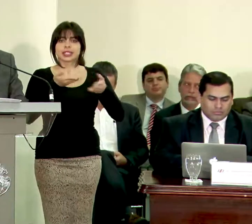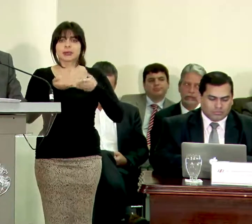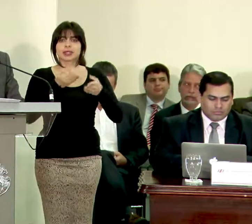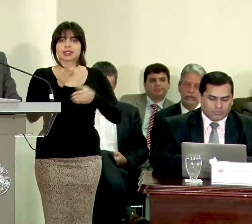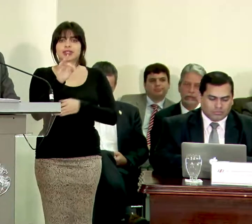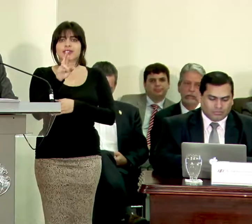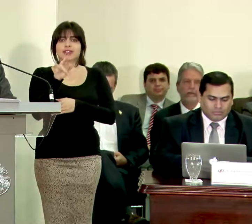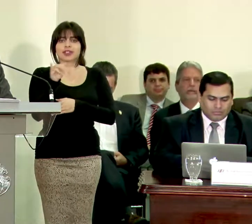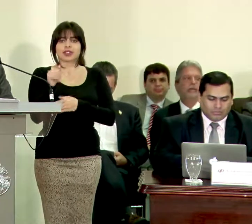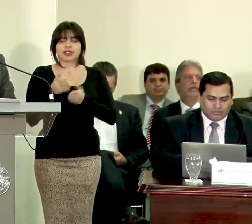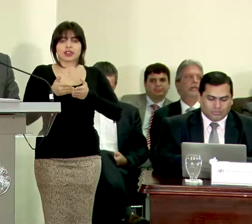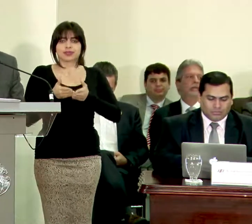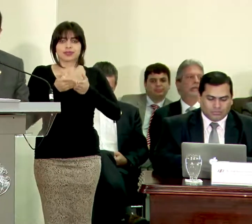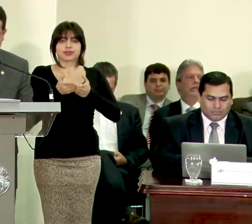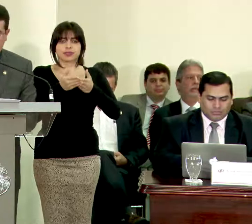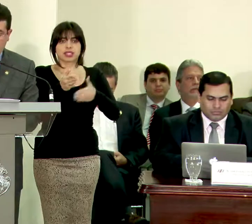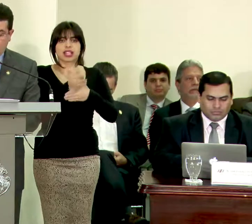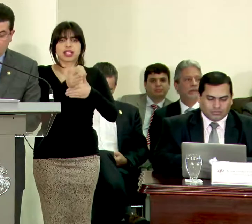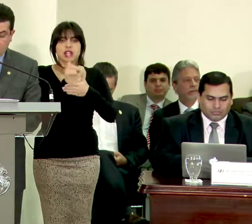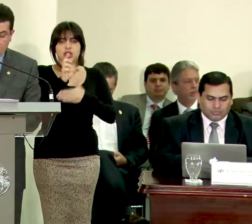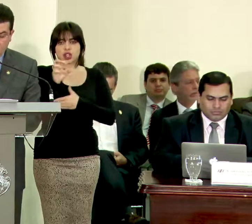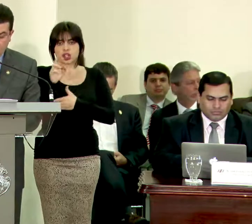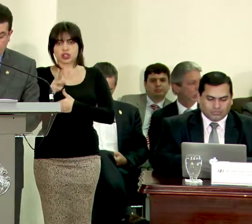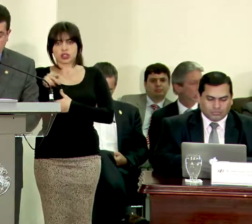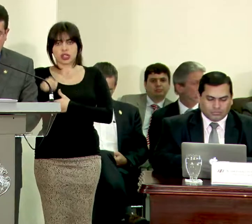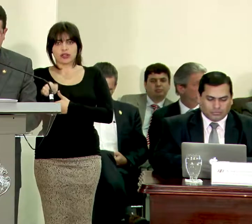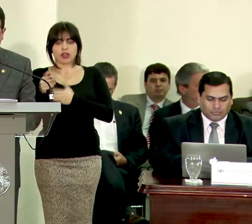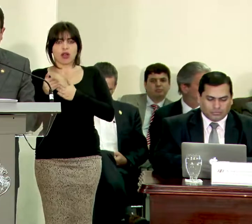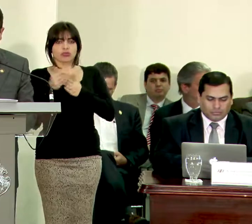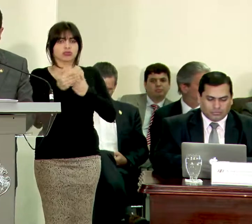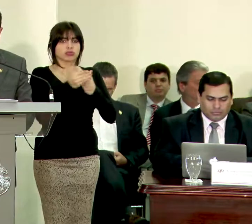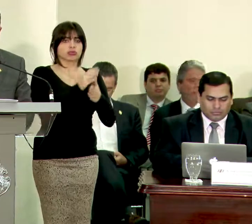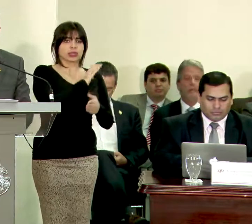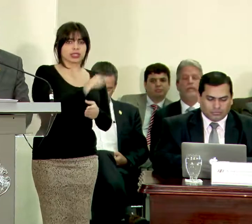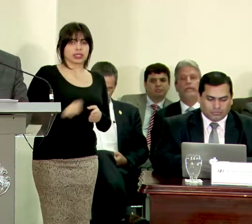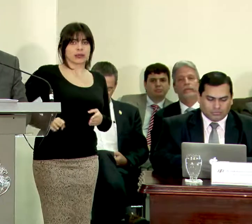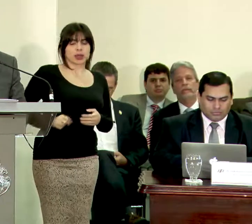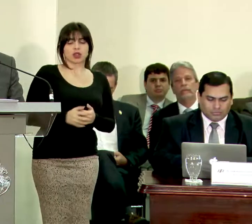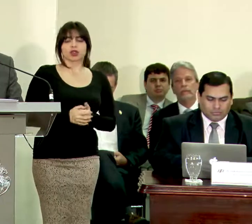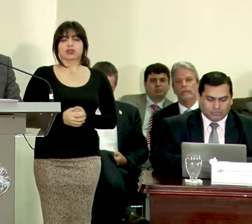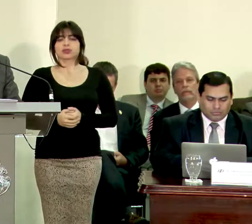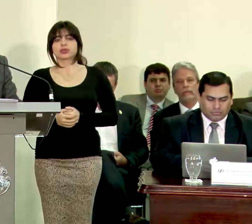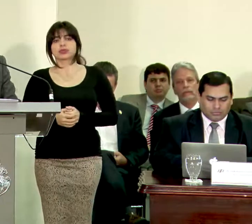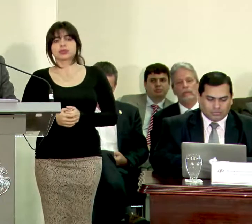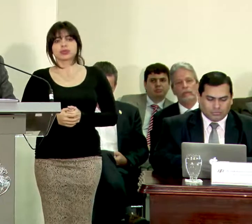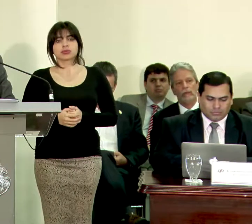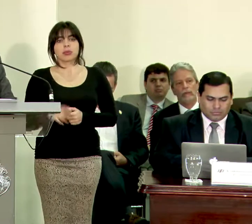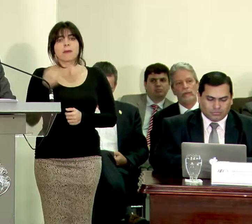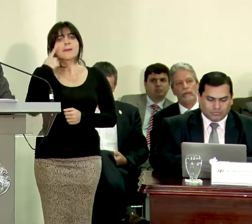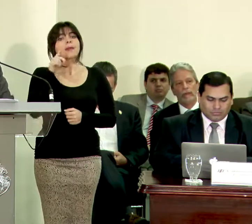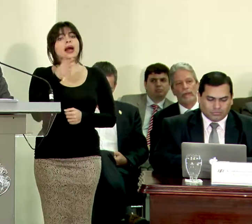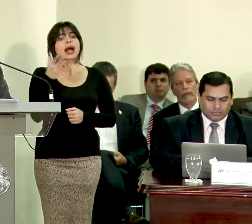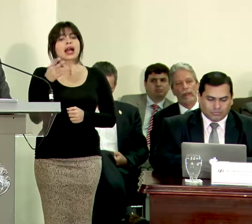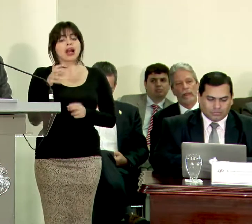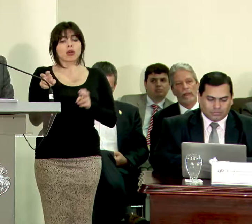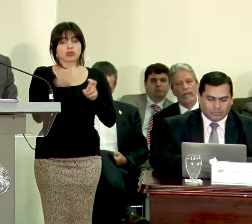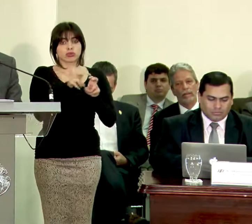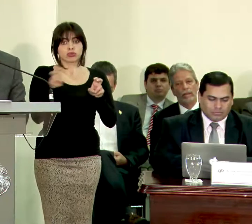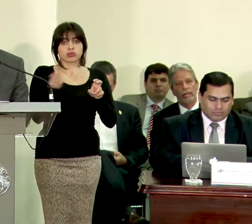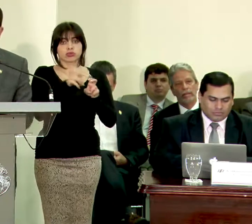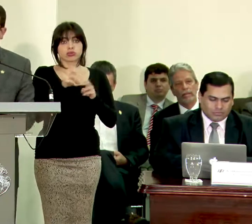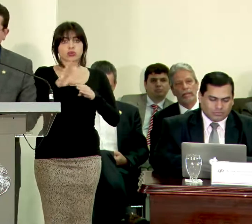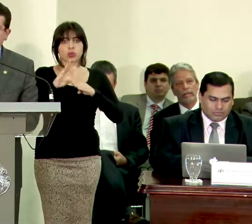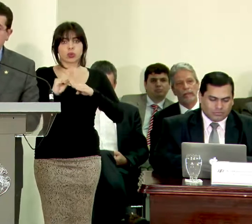de ferry entre Costa Rica y El Salvador para que el viaje se